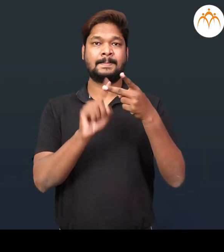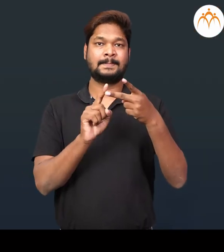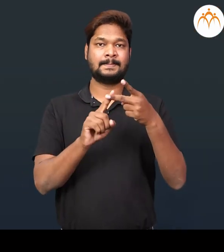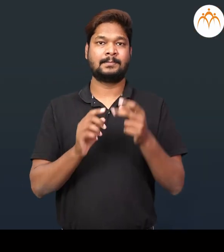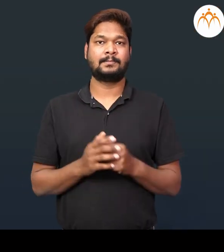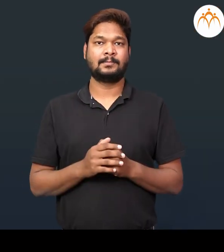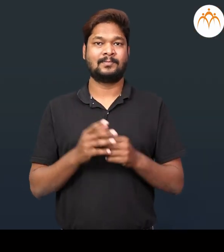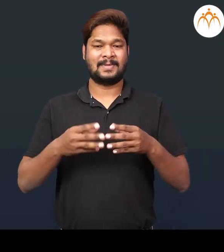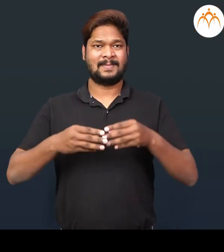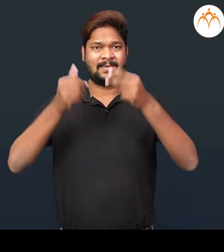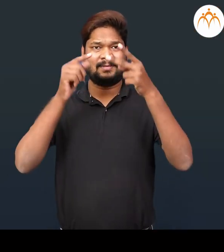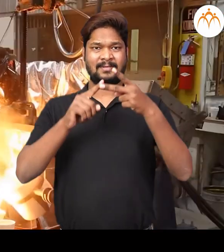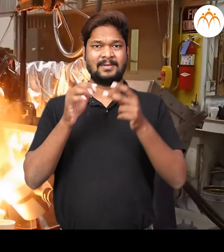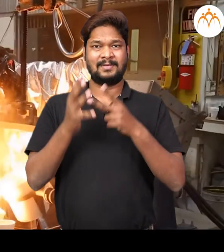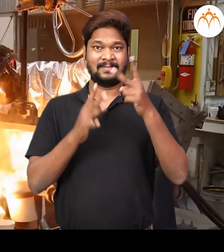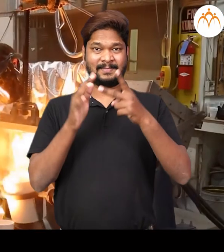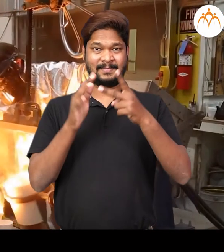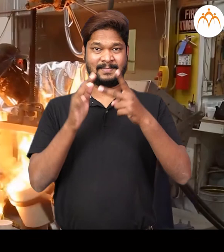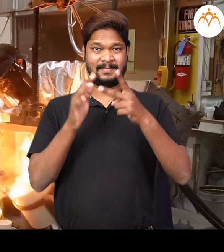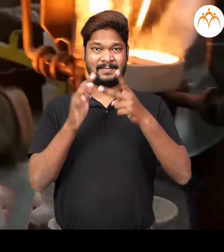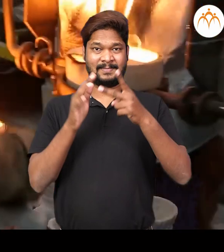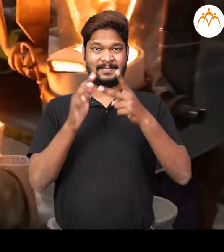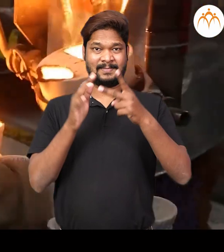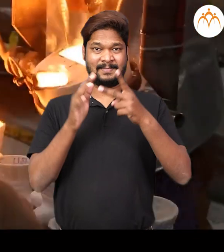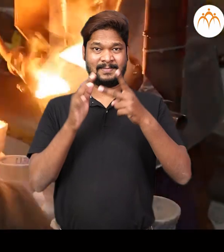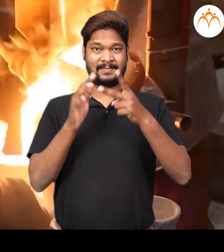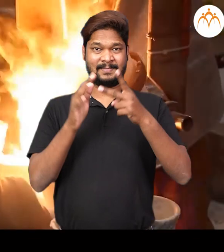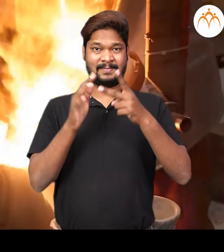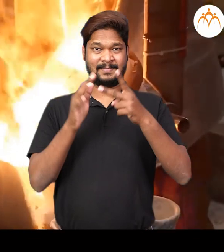दोन, द्रवणांक आणि उत्कलनांक.